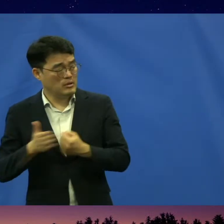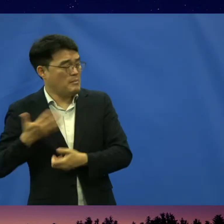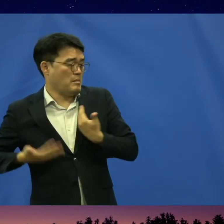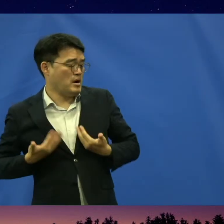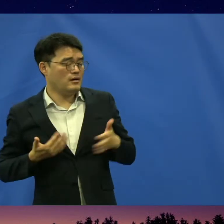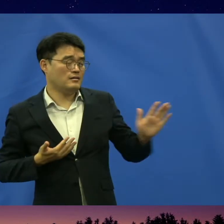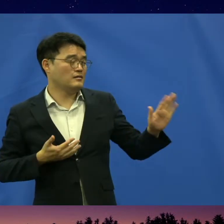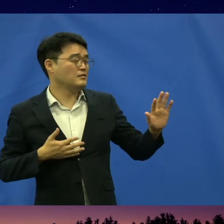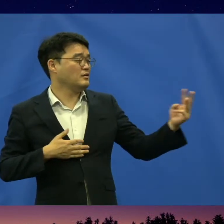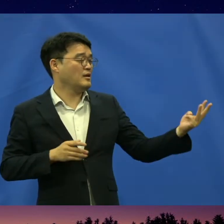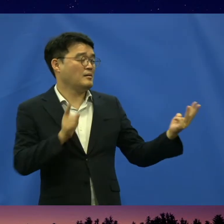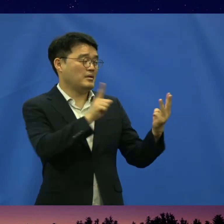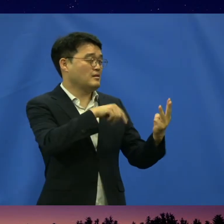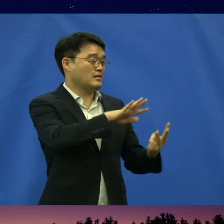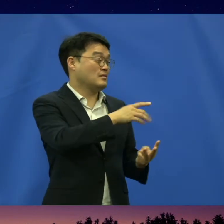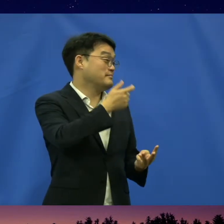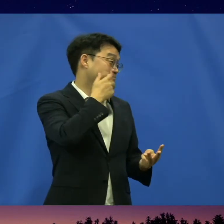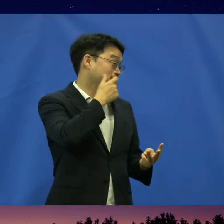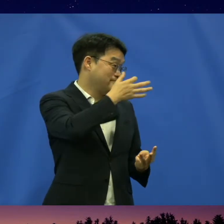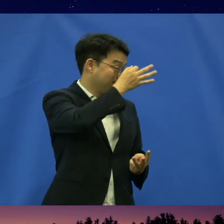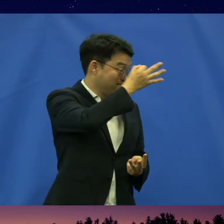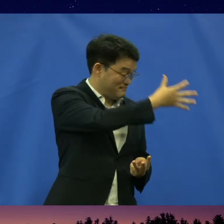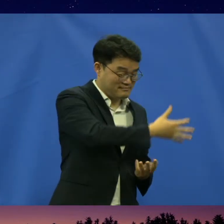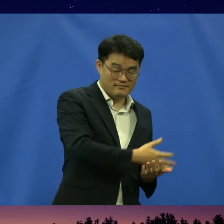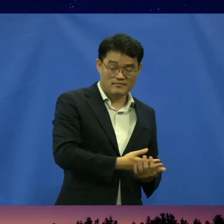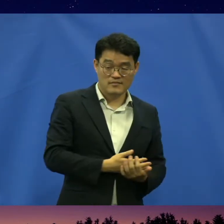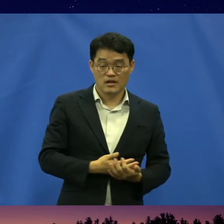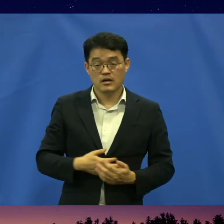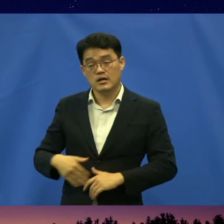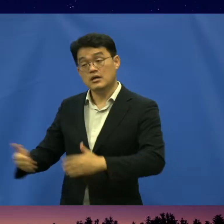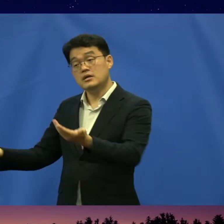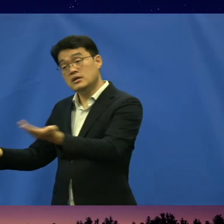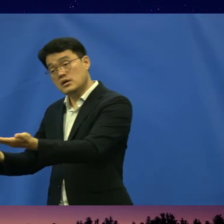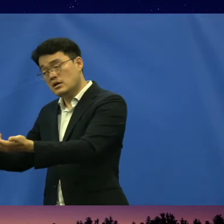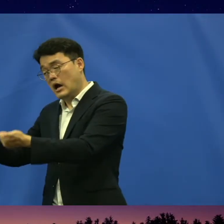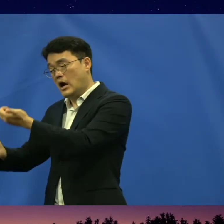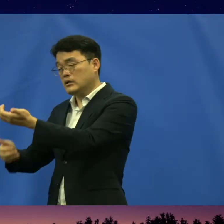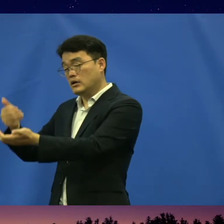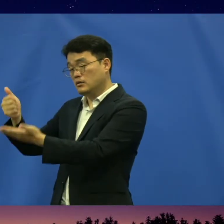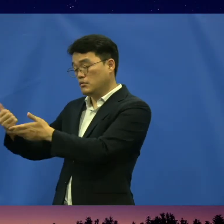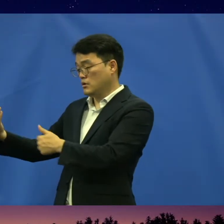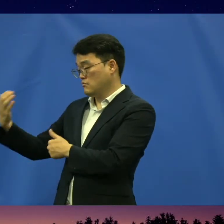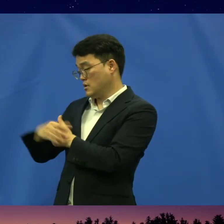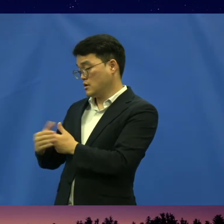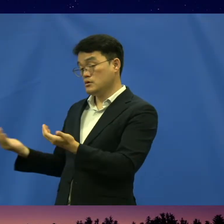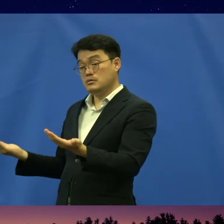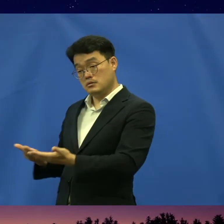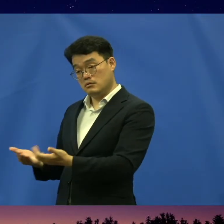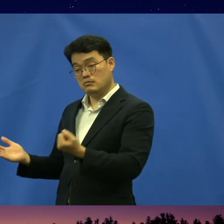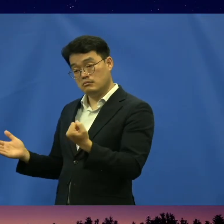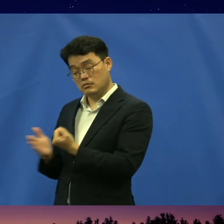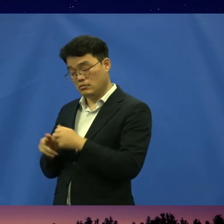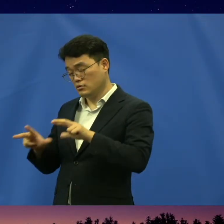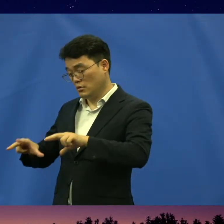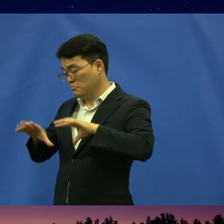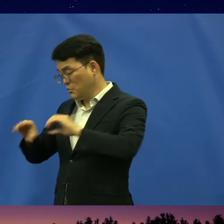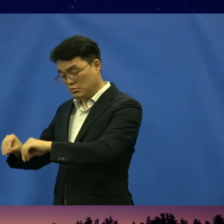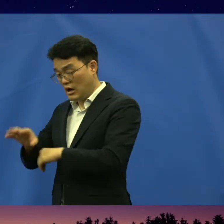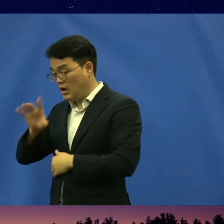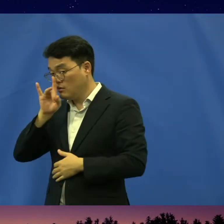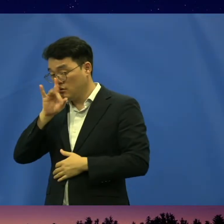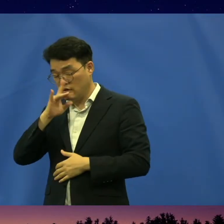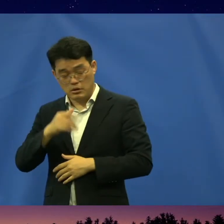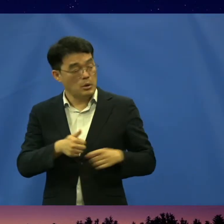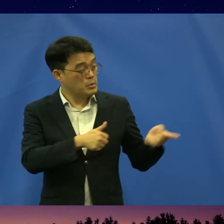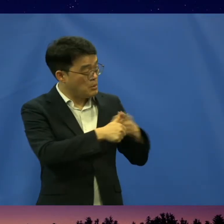내가 하고 있는 이 작업이 하나님이 주신 미션이요, 이 미션을 내가 멈출 수 없다. 욕할 사람 욕하고 나는